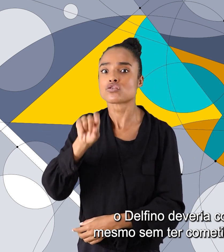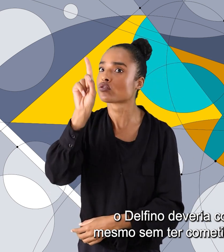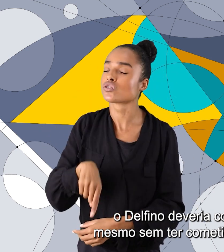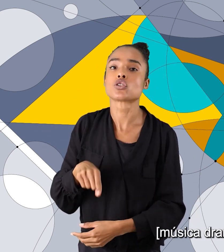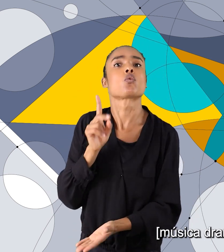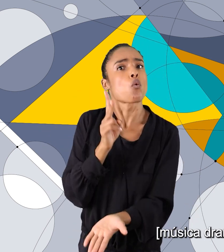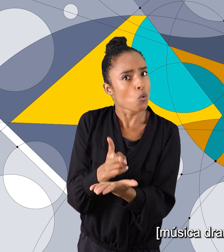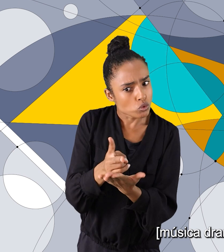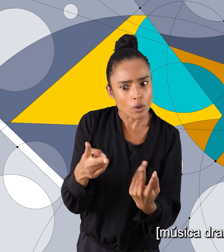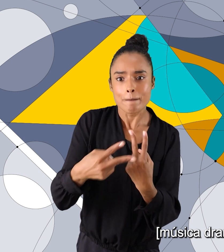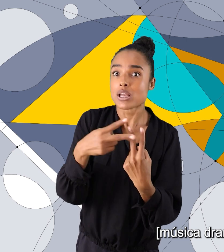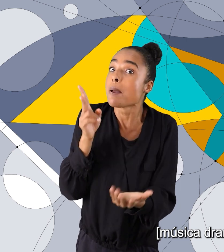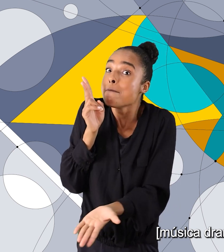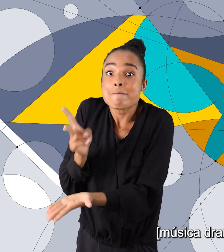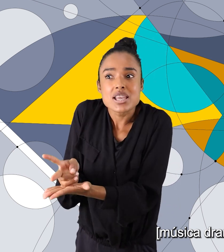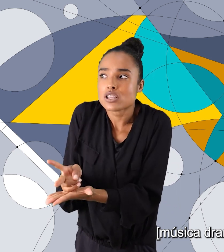nenhum crime.